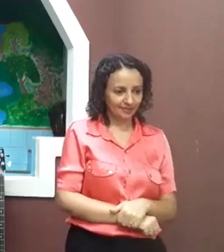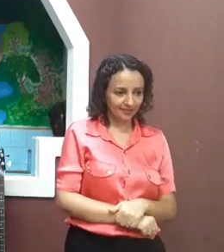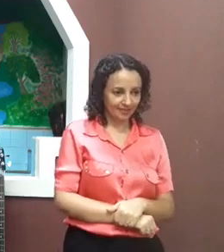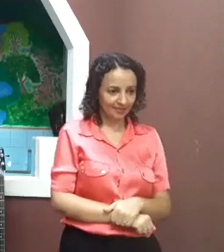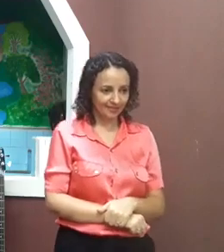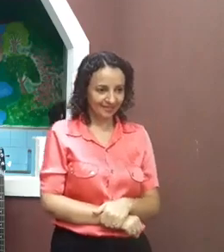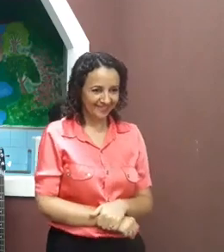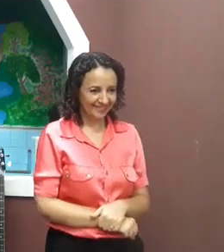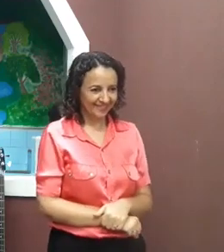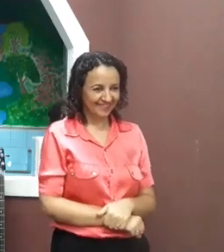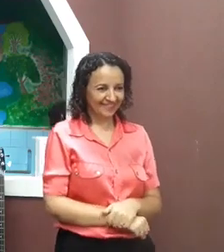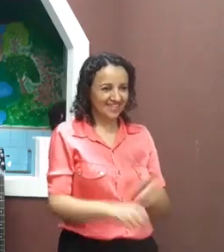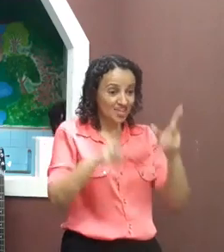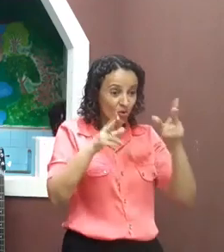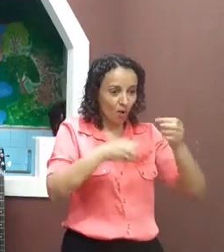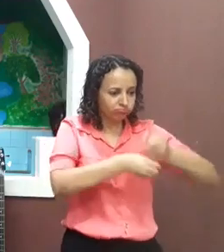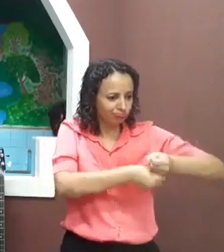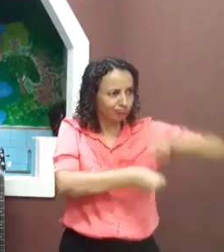Irmão,